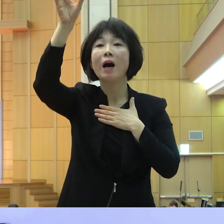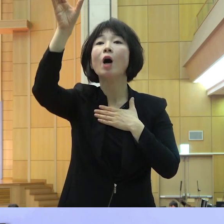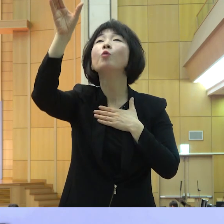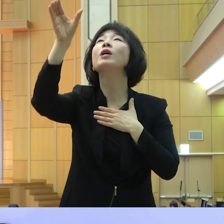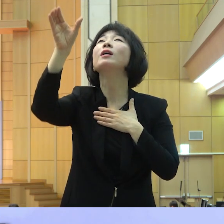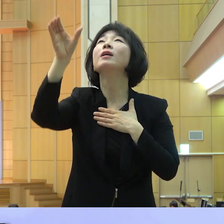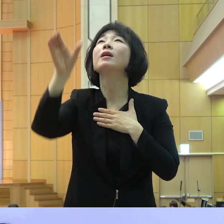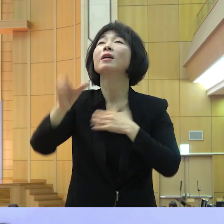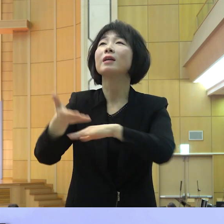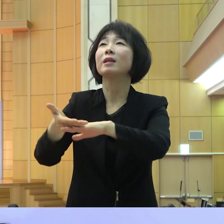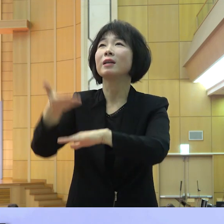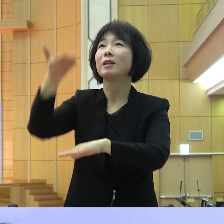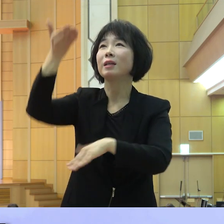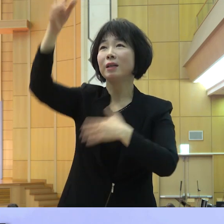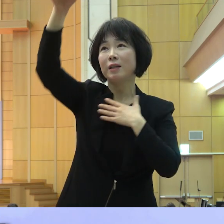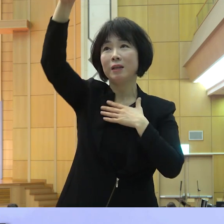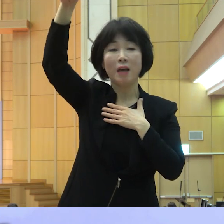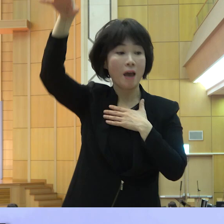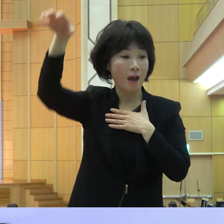십자가